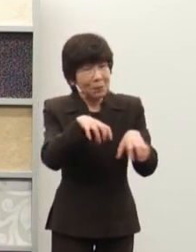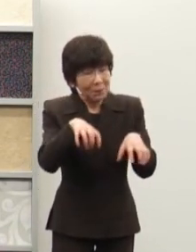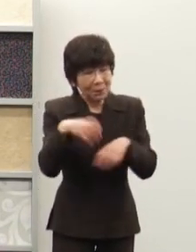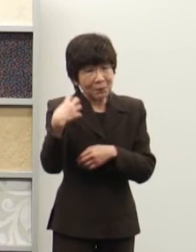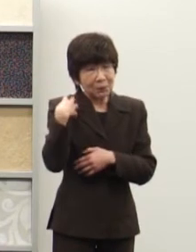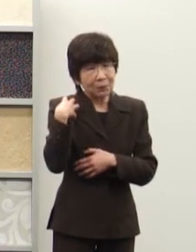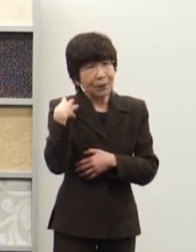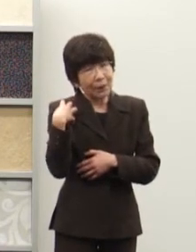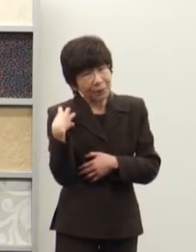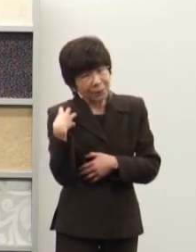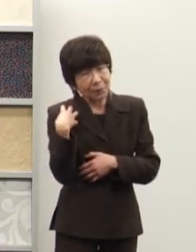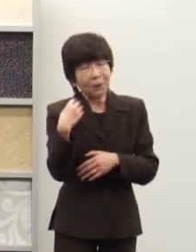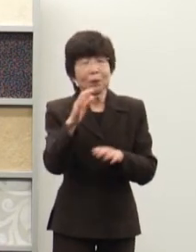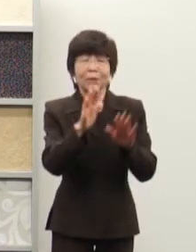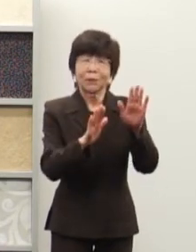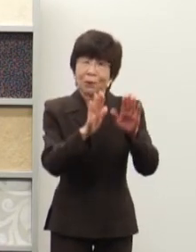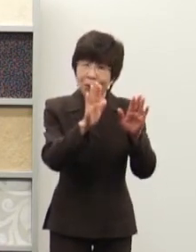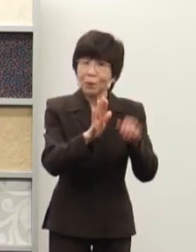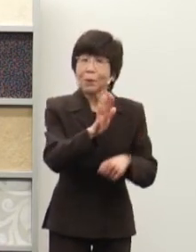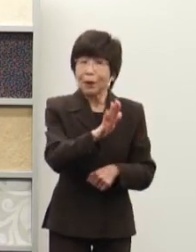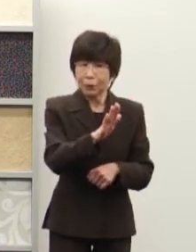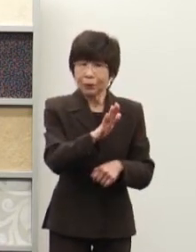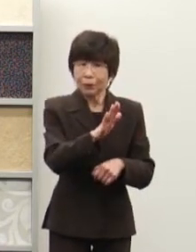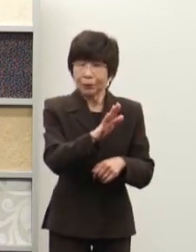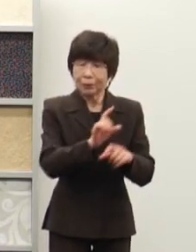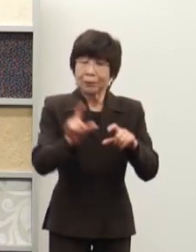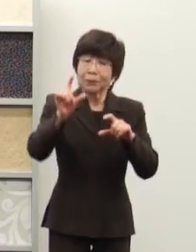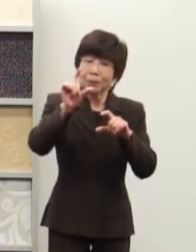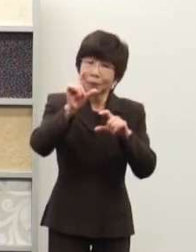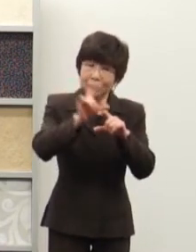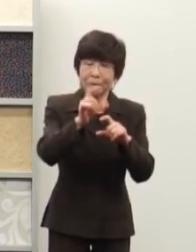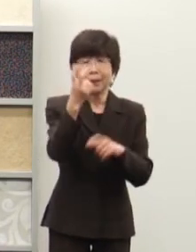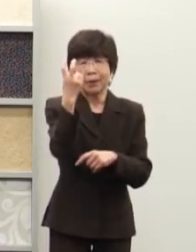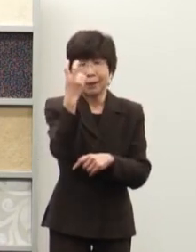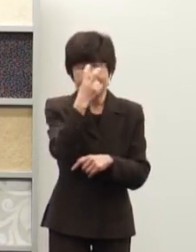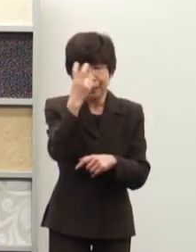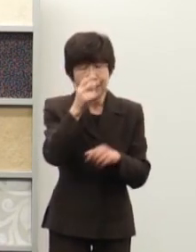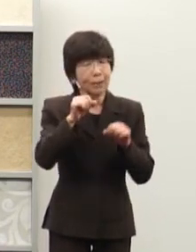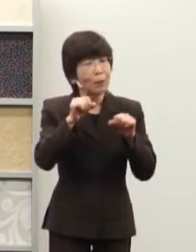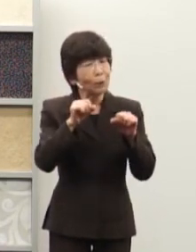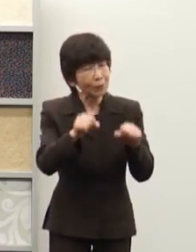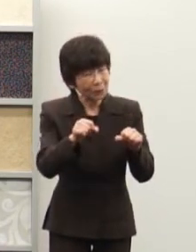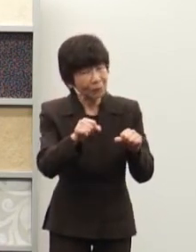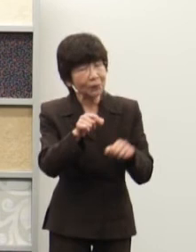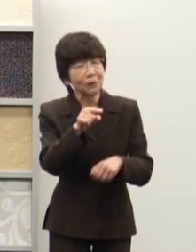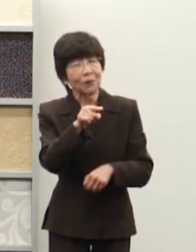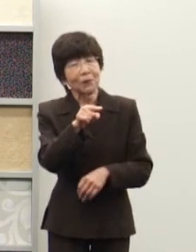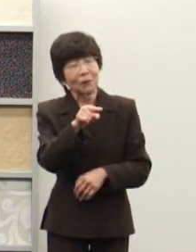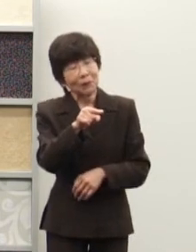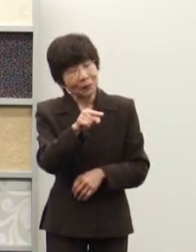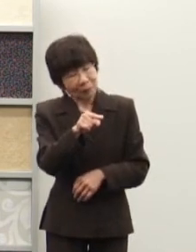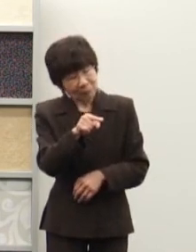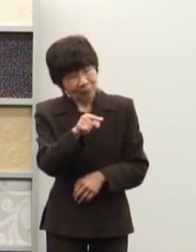状況ですし、まあ、そこにその追加的な負担、をかけてしまう、